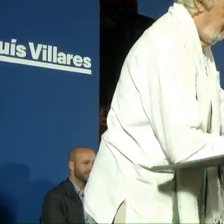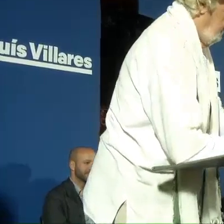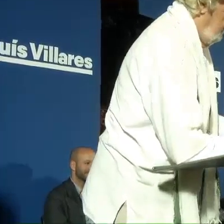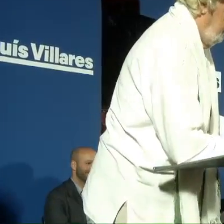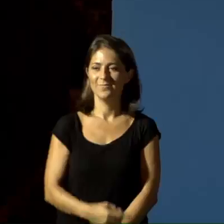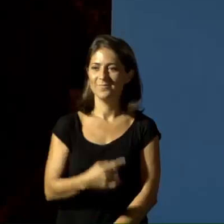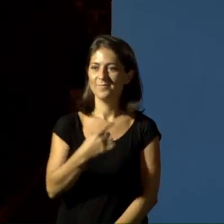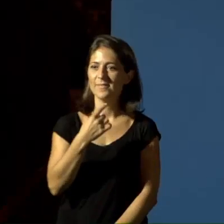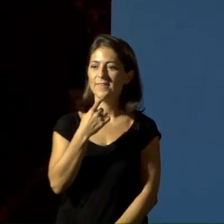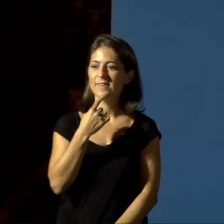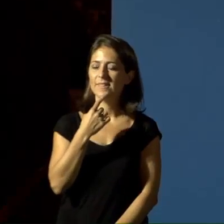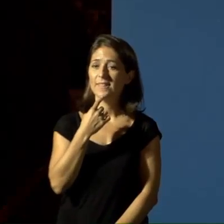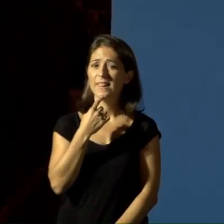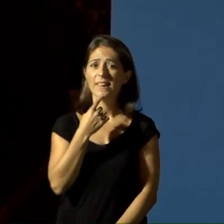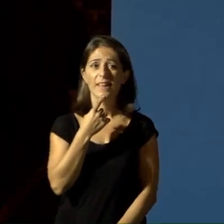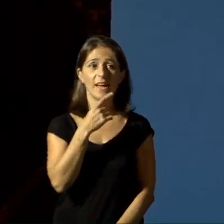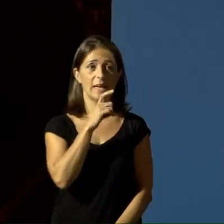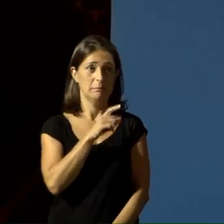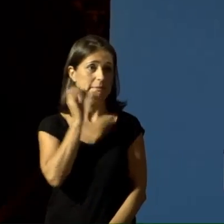Decía Ledicia,